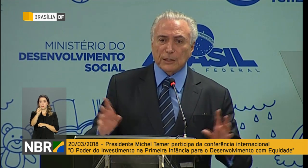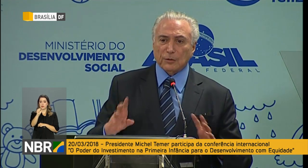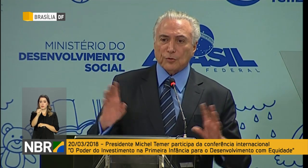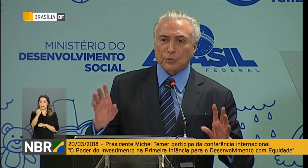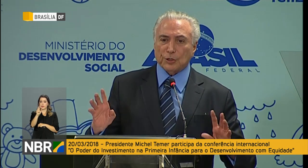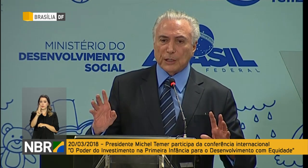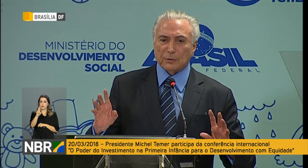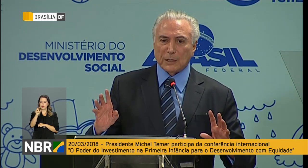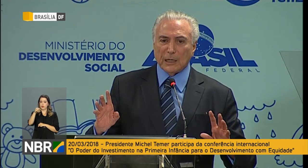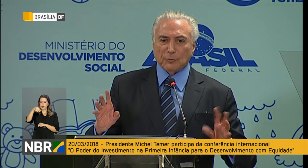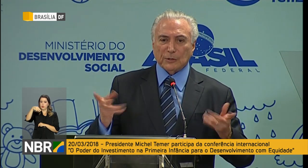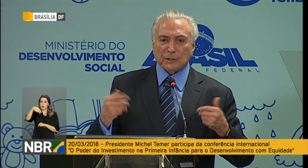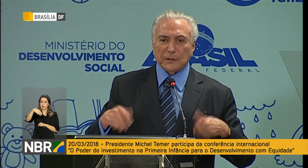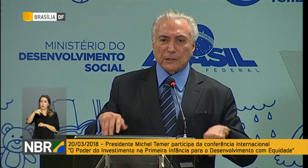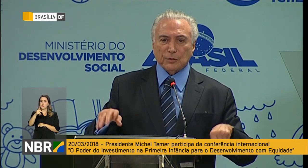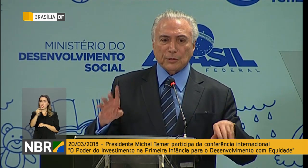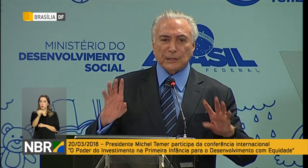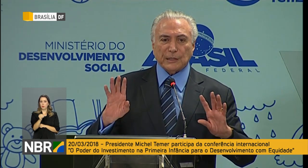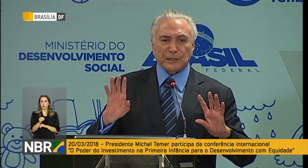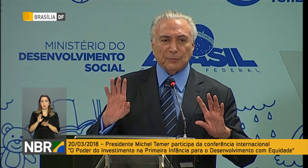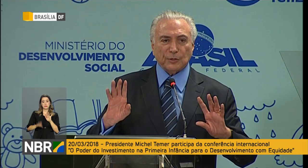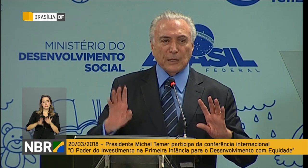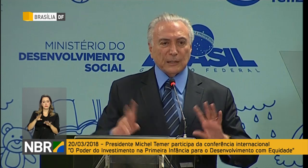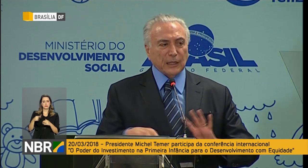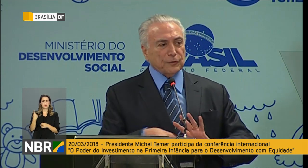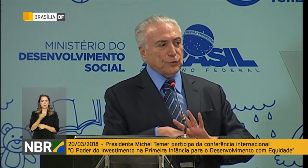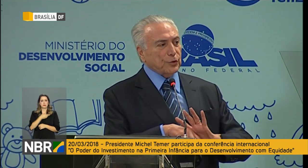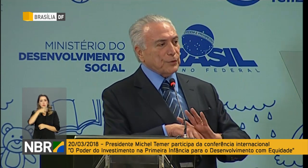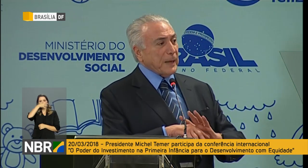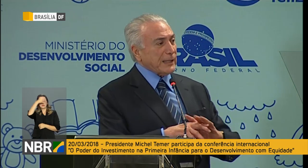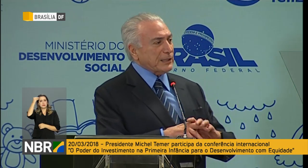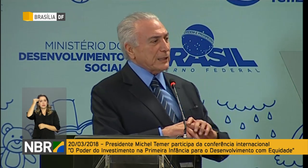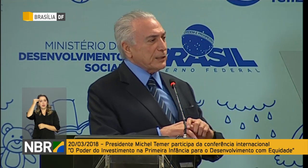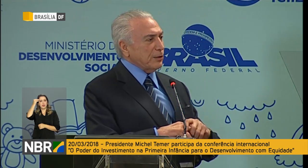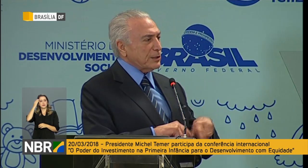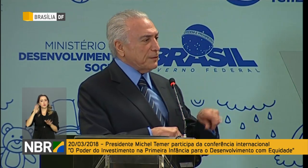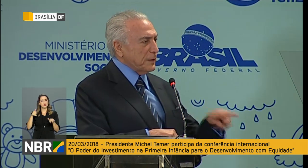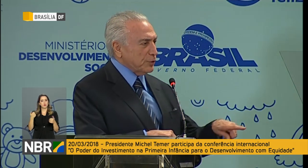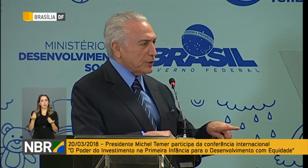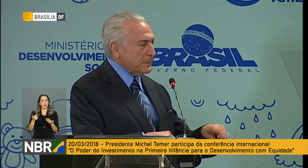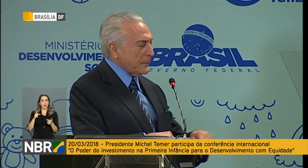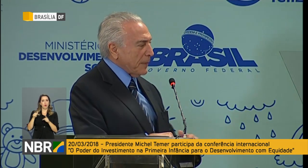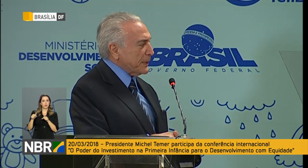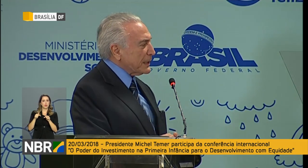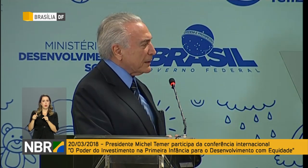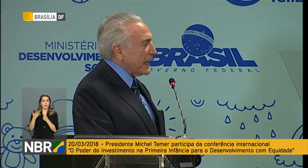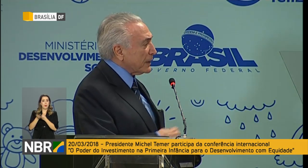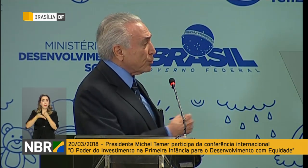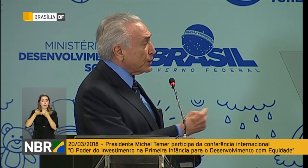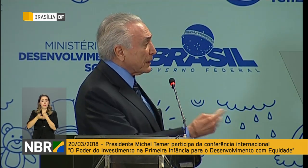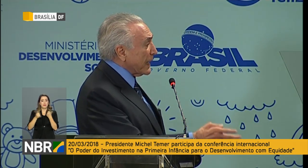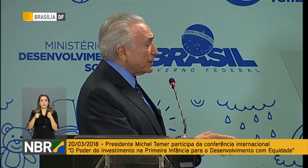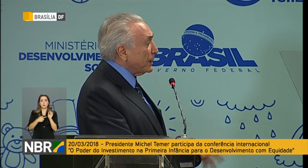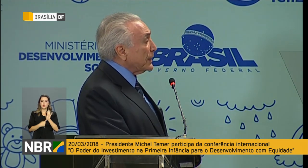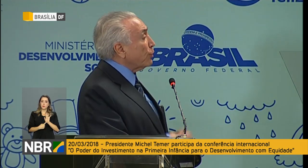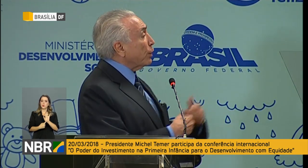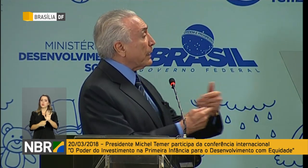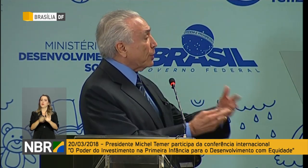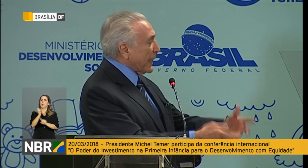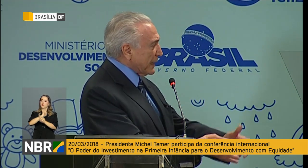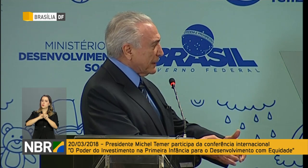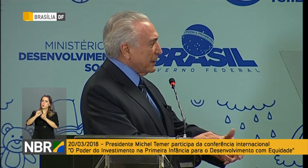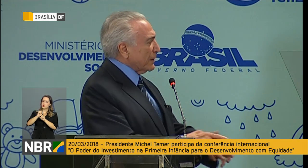dia a dia, no nosso cotidiano, muitas vezes nos esquecemos das funções básicas que nós devemos apresentar à sociedade